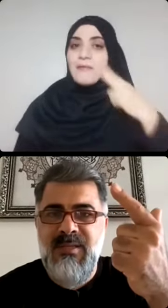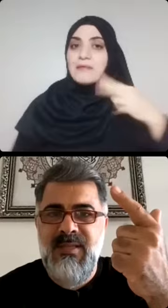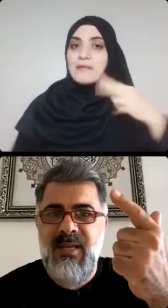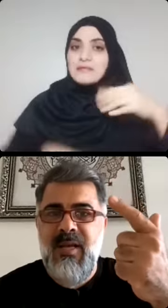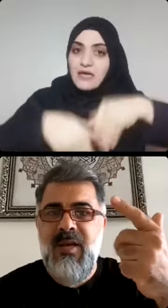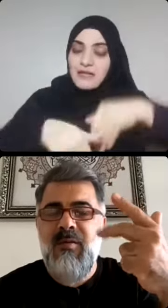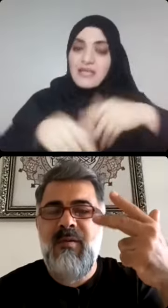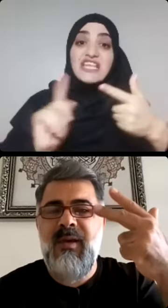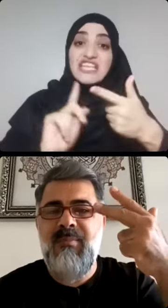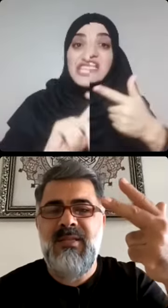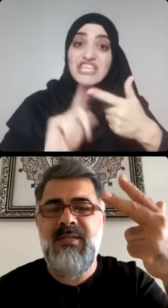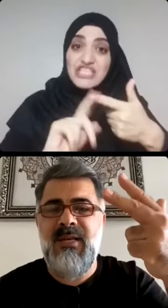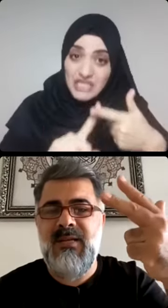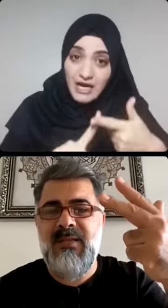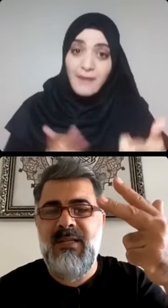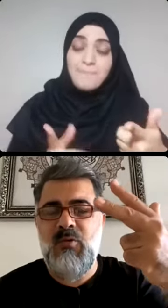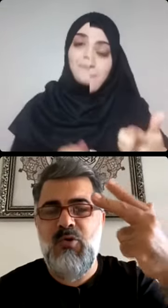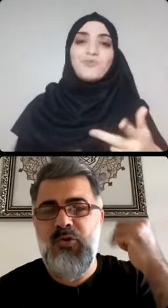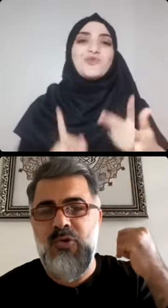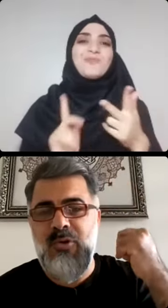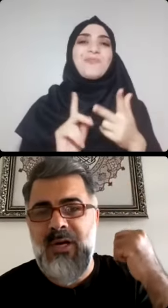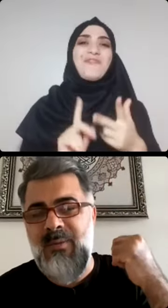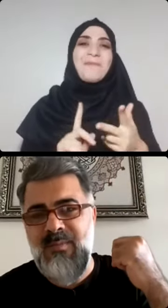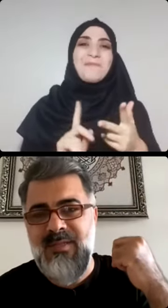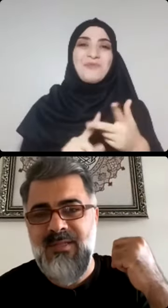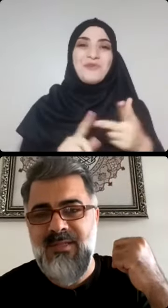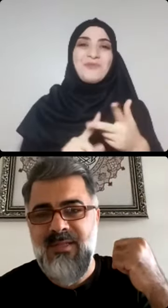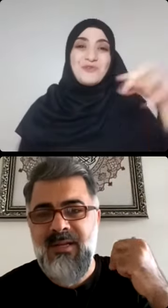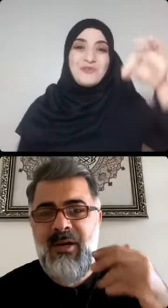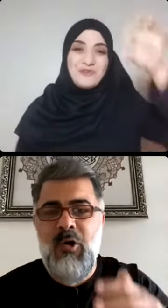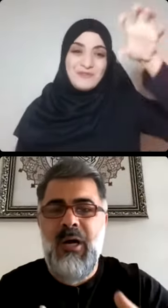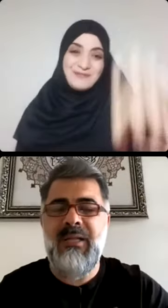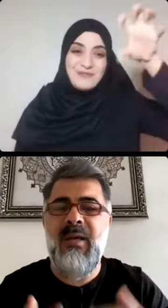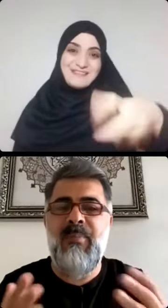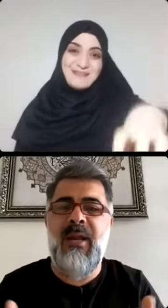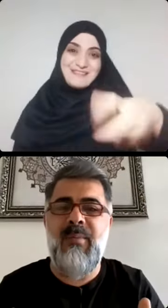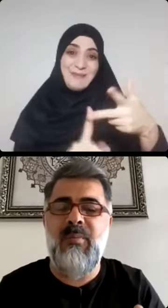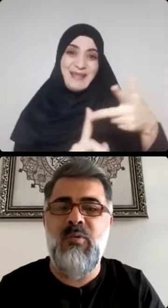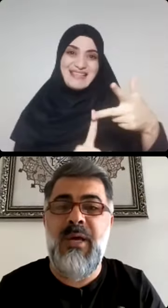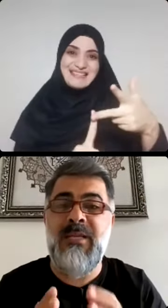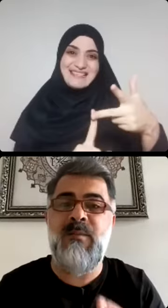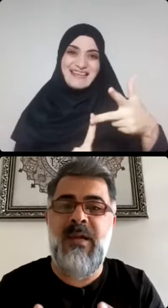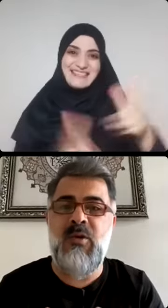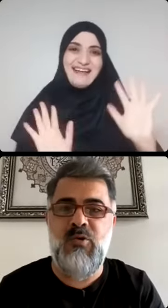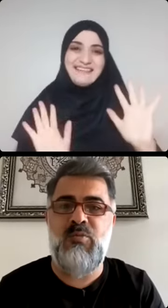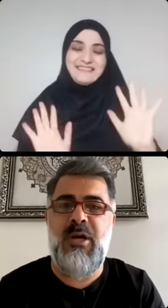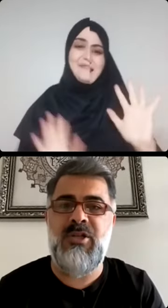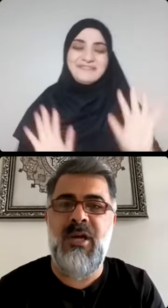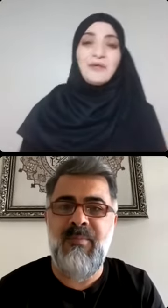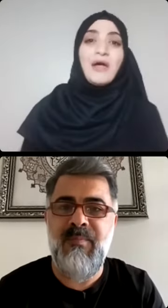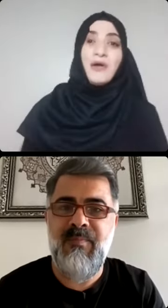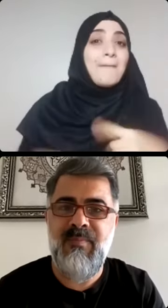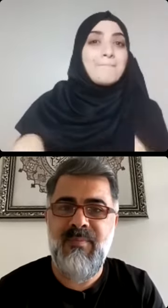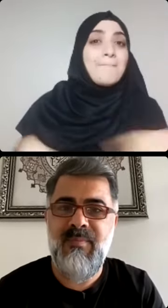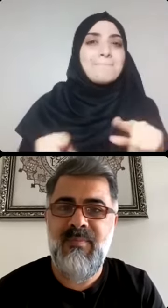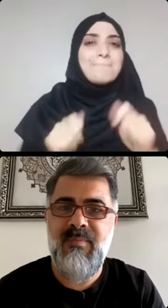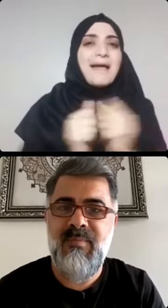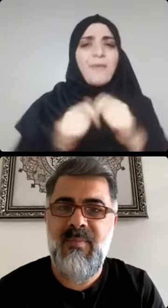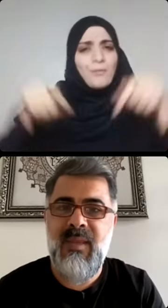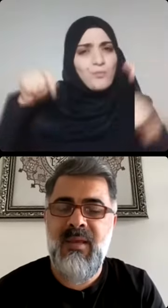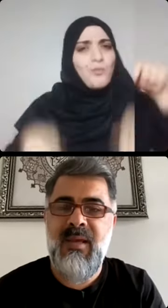haremimiz ve Mescid-i Aksa'da üçüncü haremimizdir. O halde hep beraber bunu ezberliyoruz bu akşam.